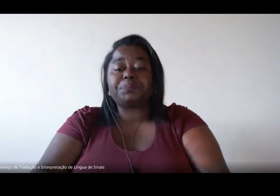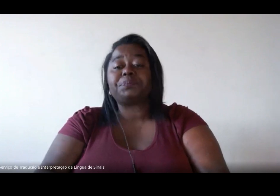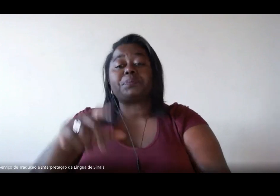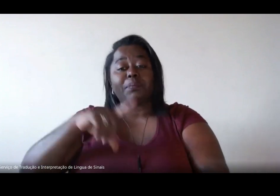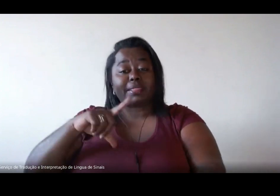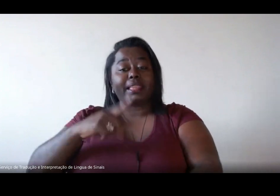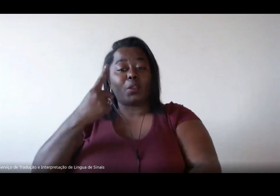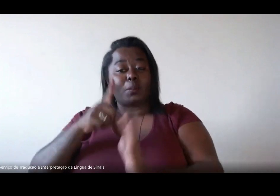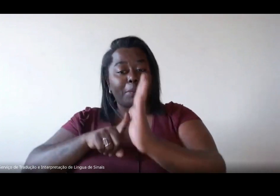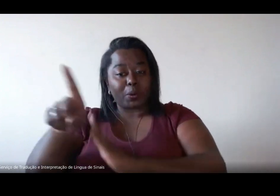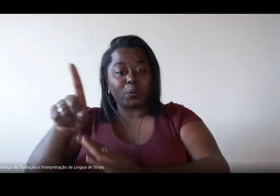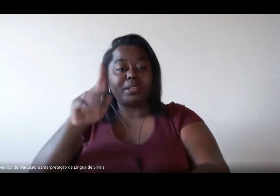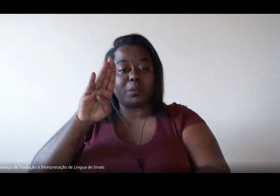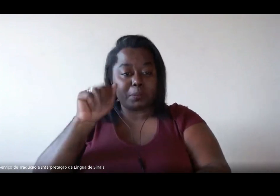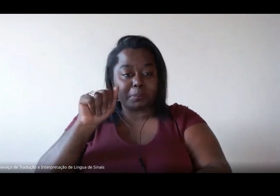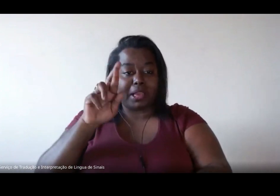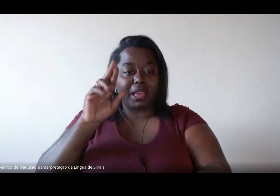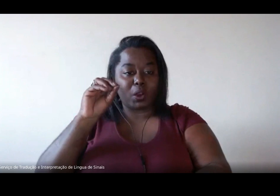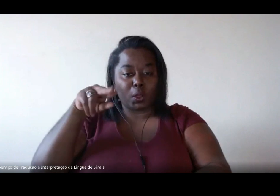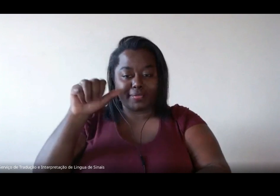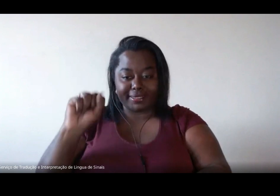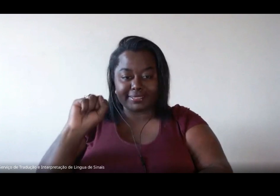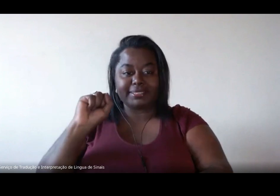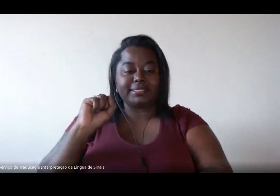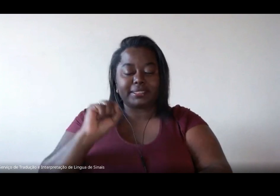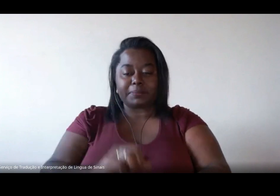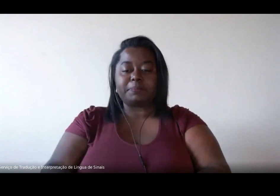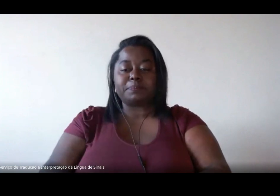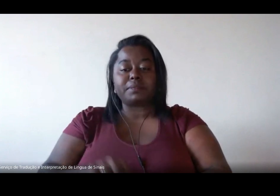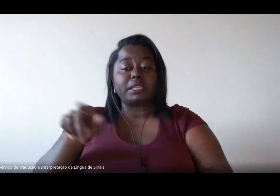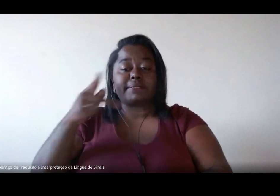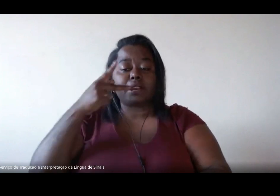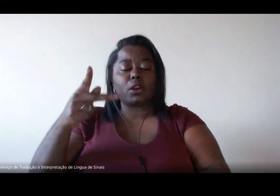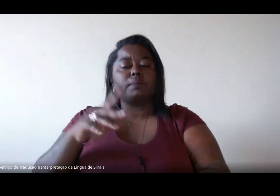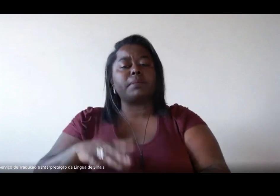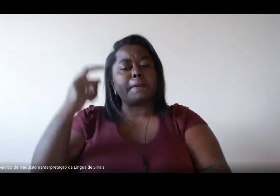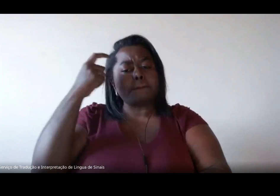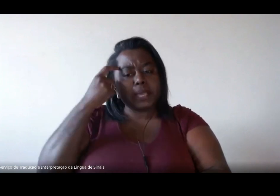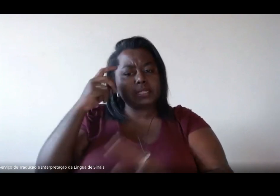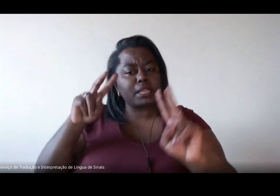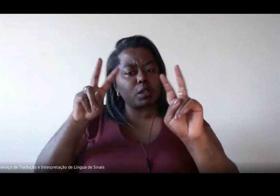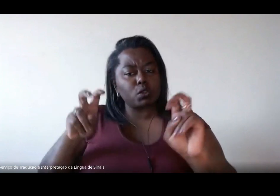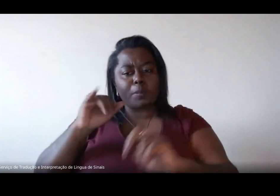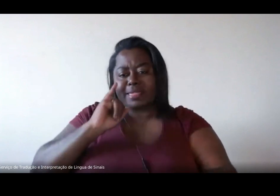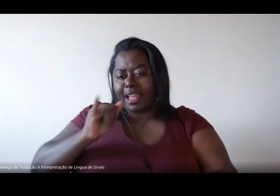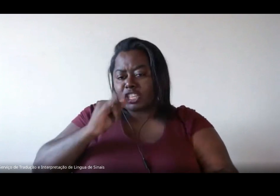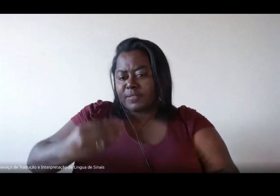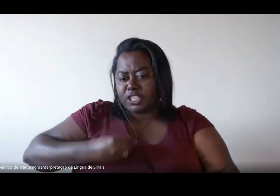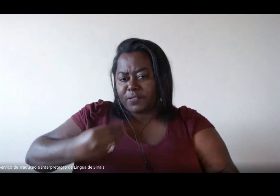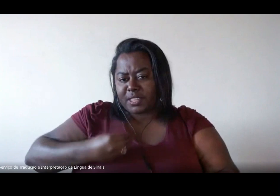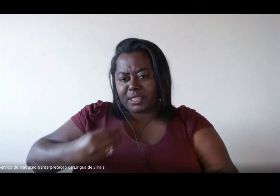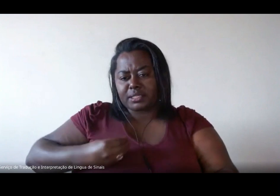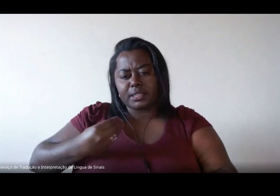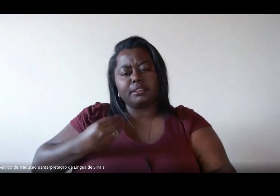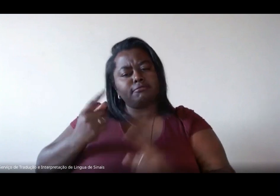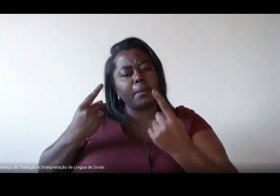E ainda tenho uma pergunta do Baronas, professor, em que ele diz, né, pensar a questão das